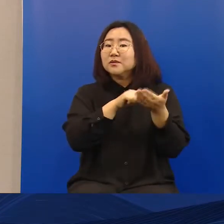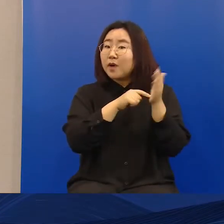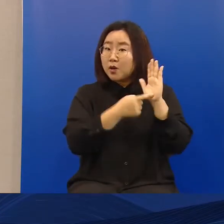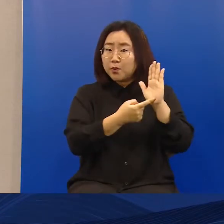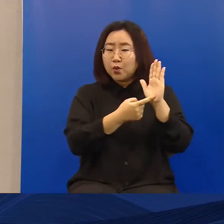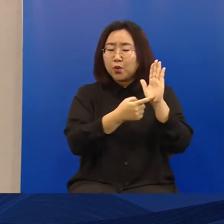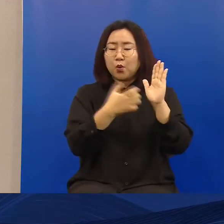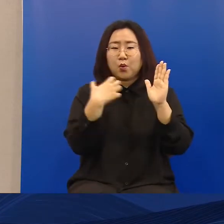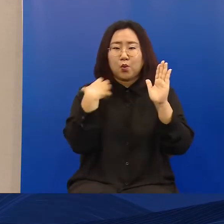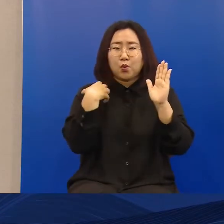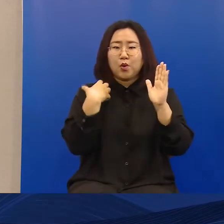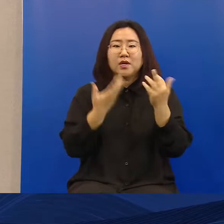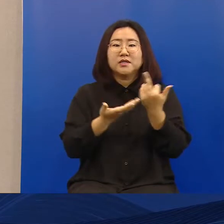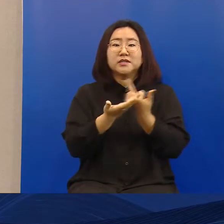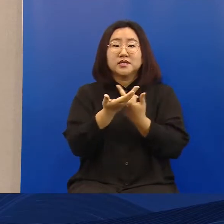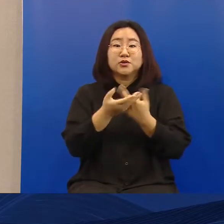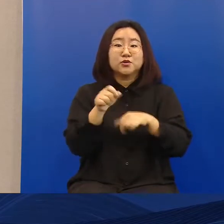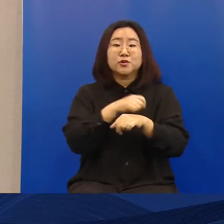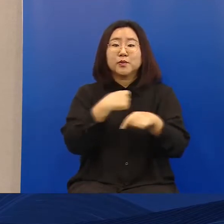주실